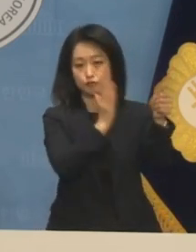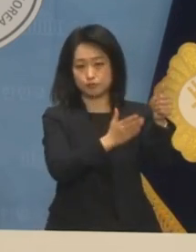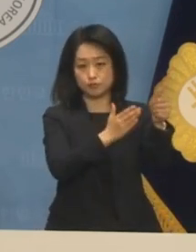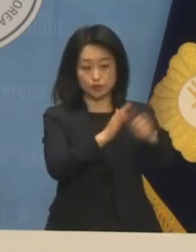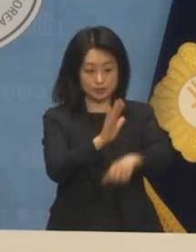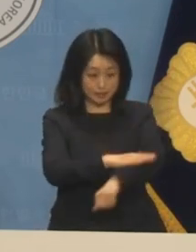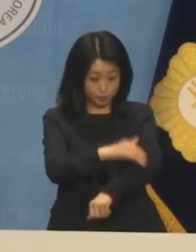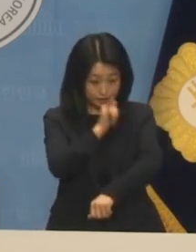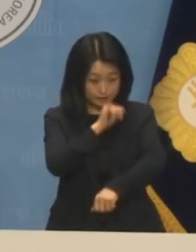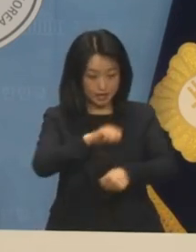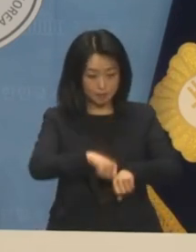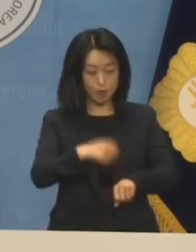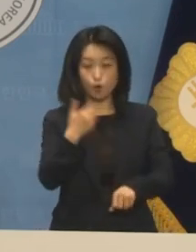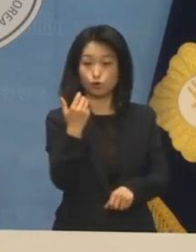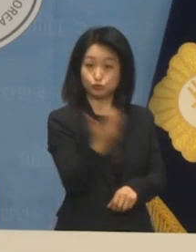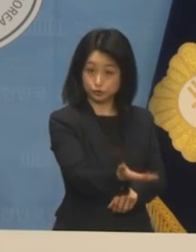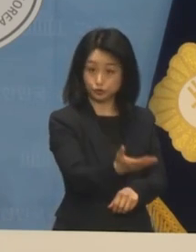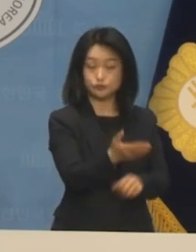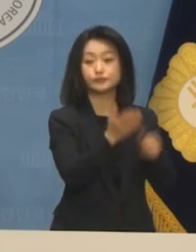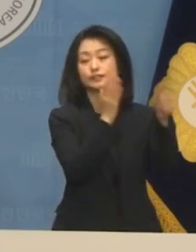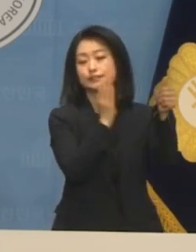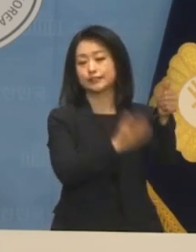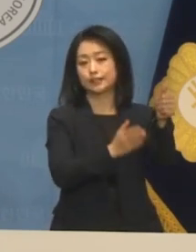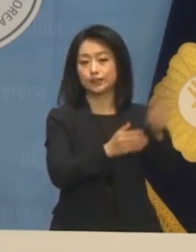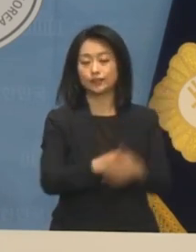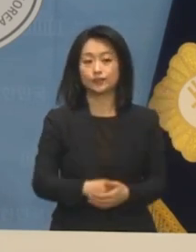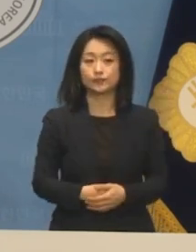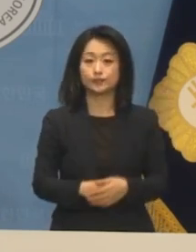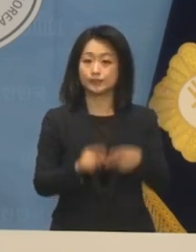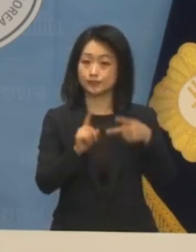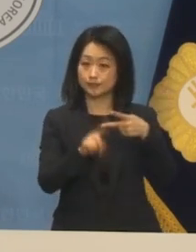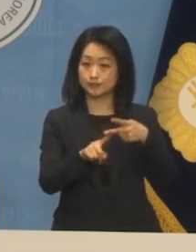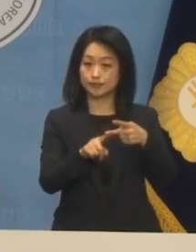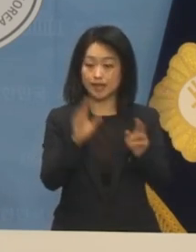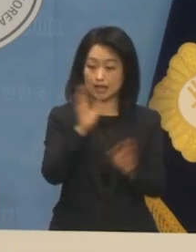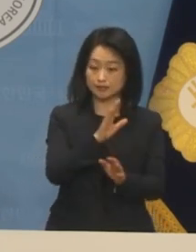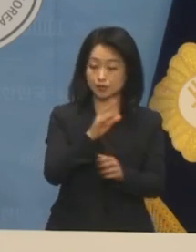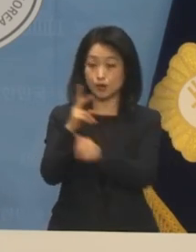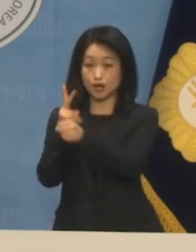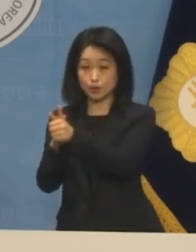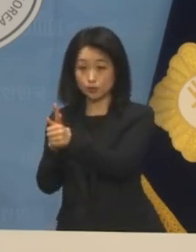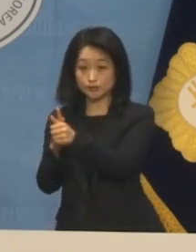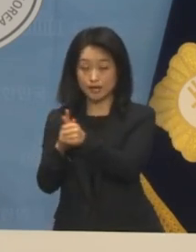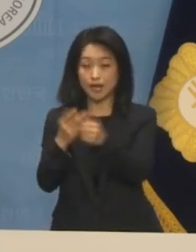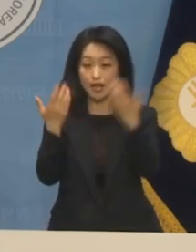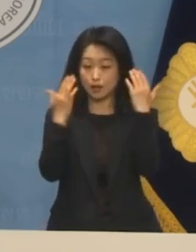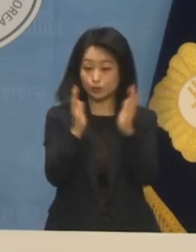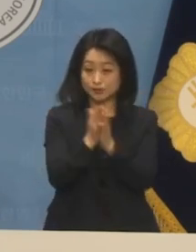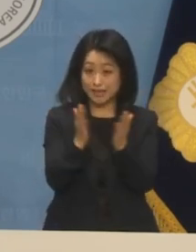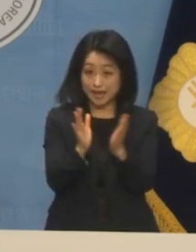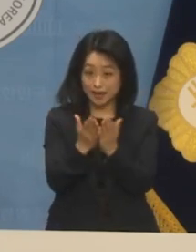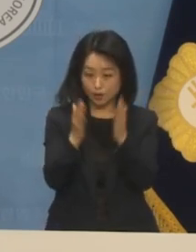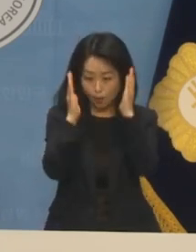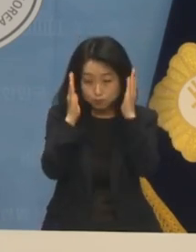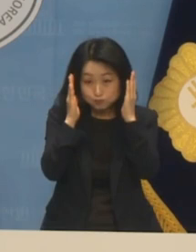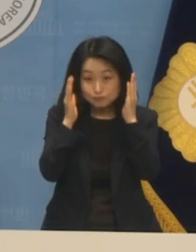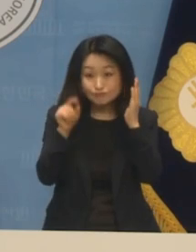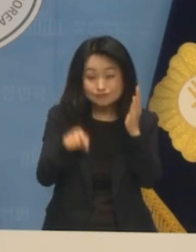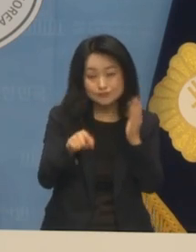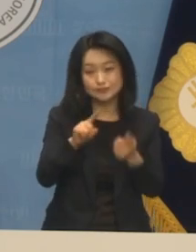책임자는 즉각 처벌하십시오. 둘째, 학생과 교사라는 교과서 주체를 무시하고